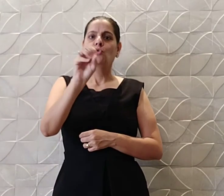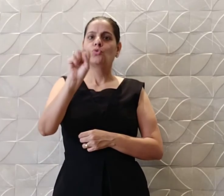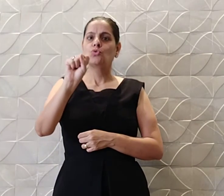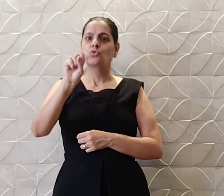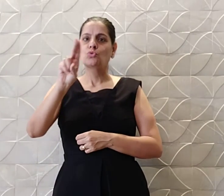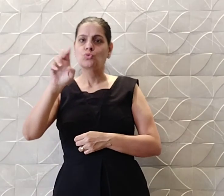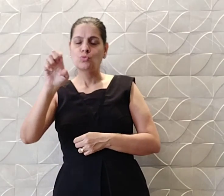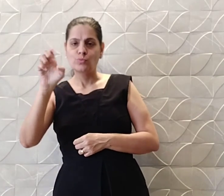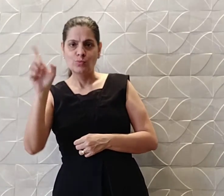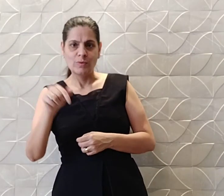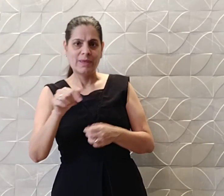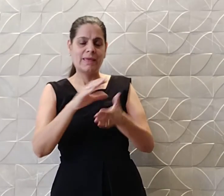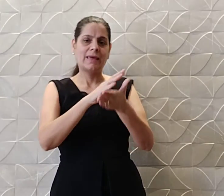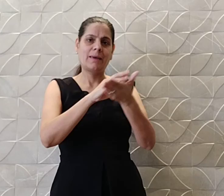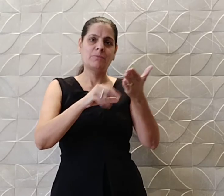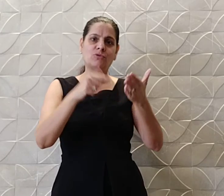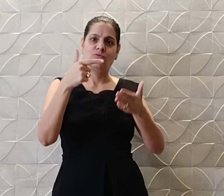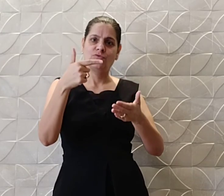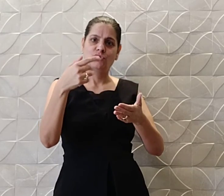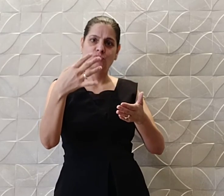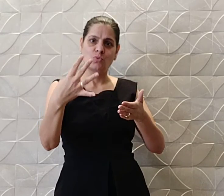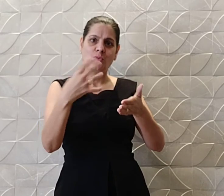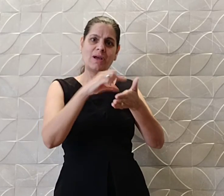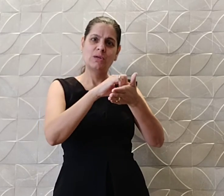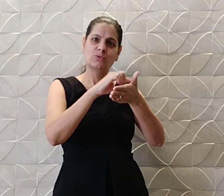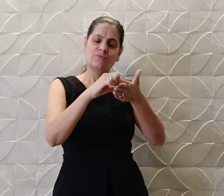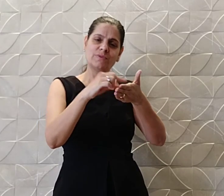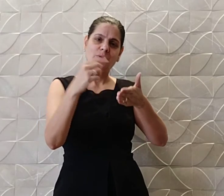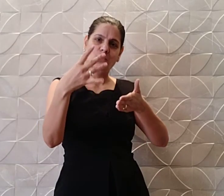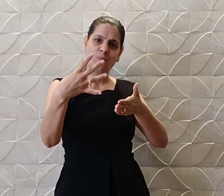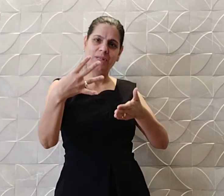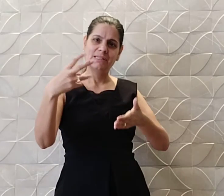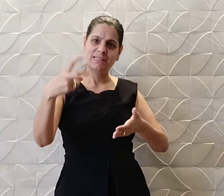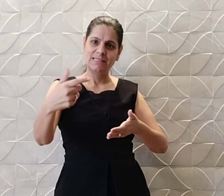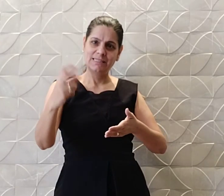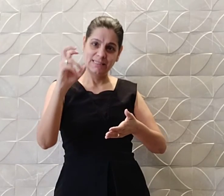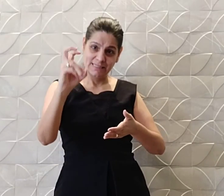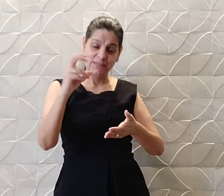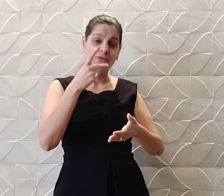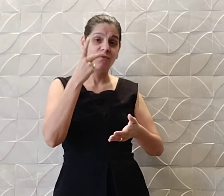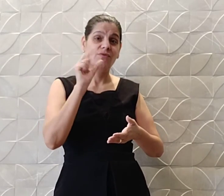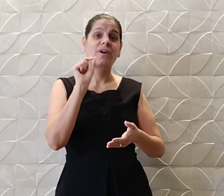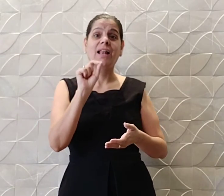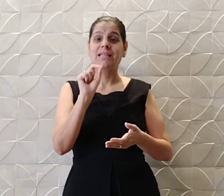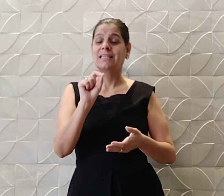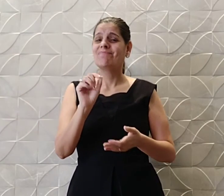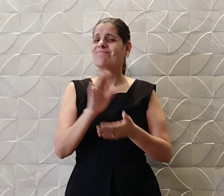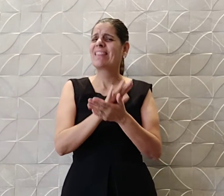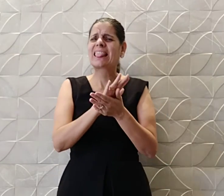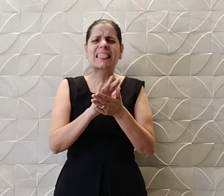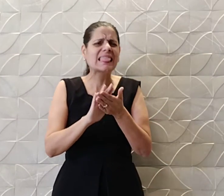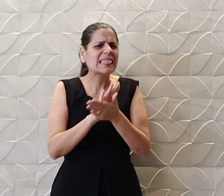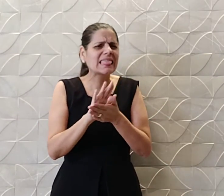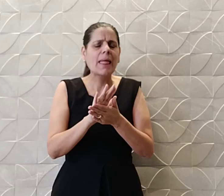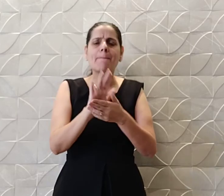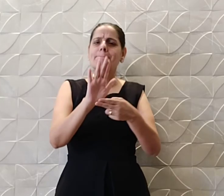24:45, por exemplo, diz que nenhuma promessa falhou de todas as